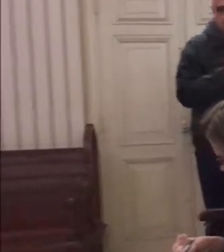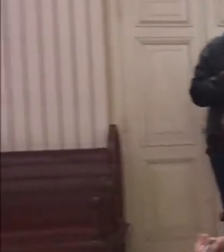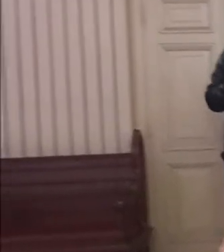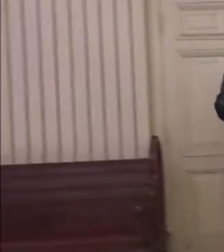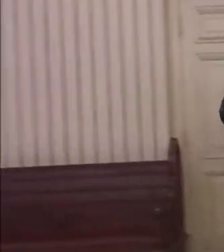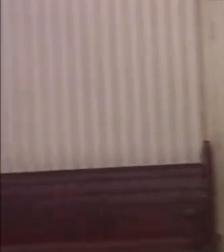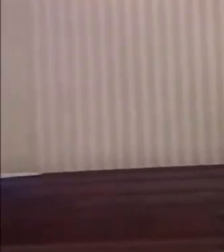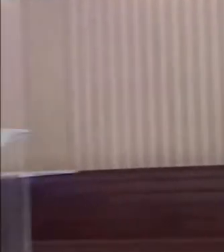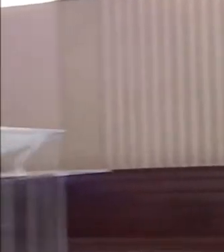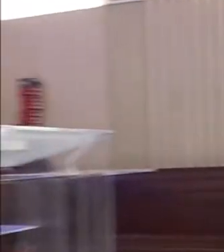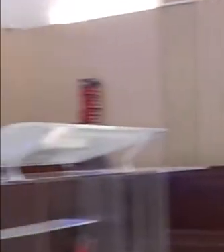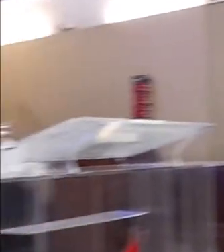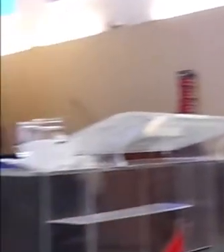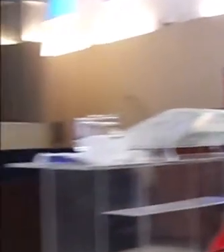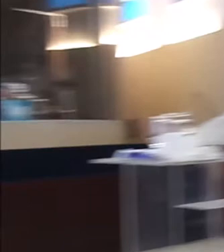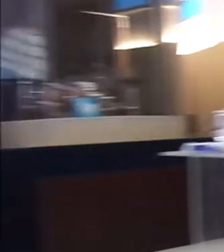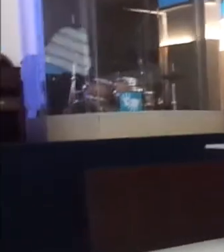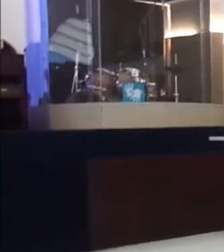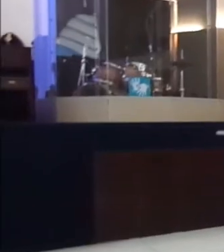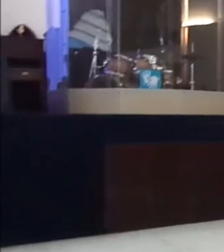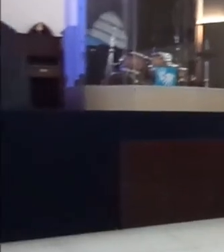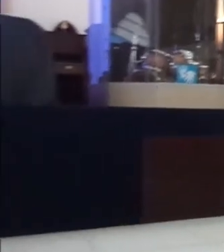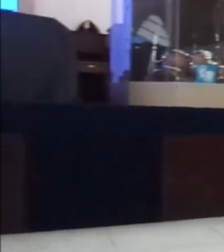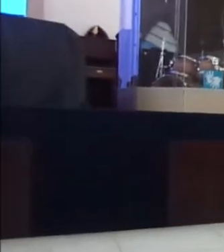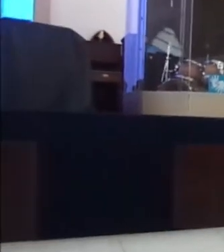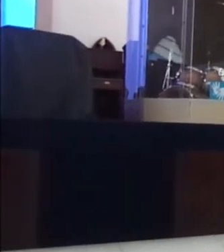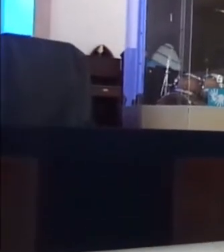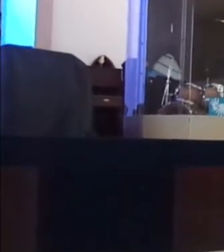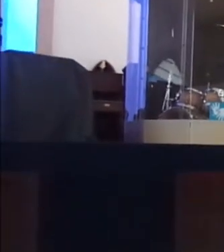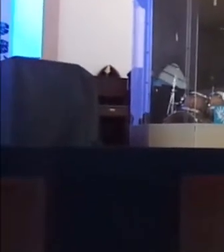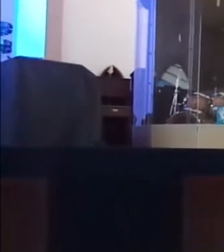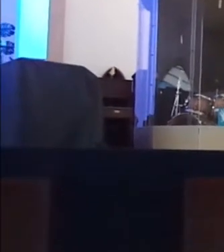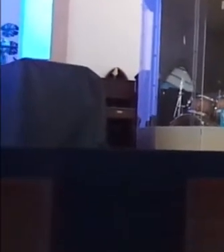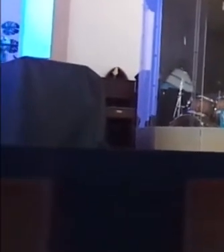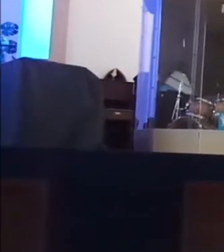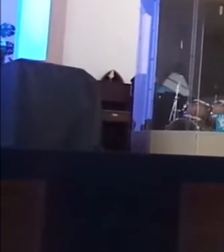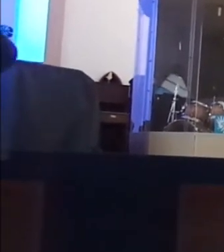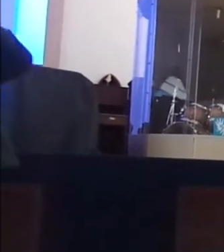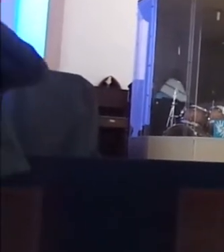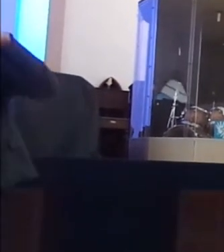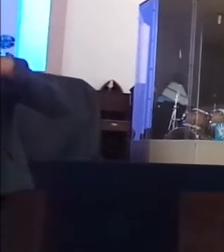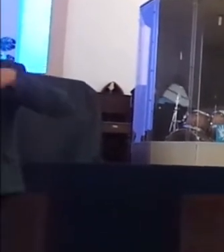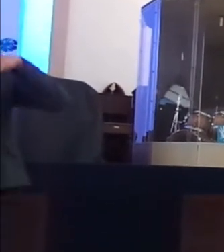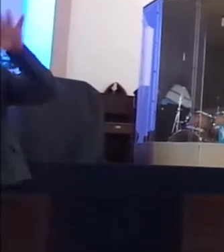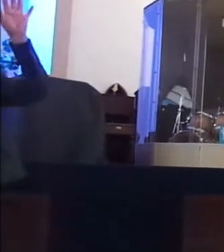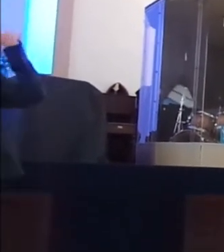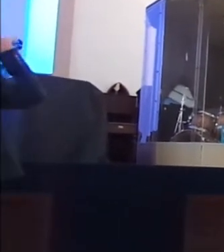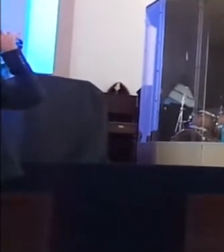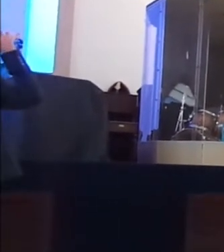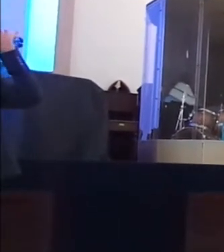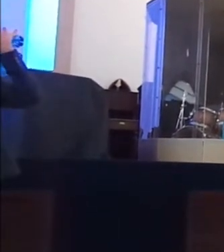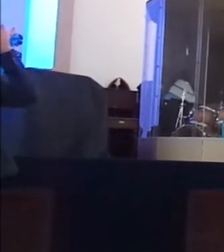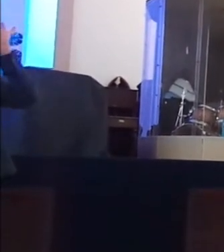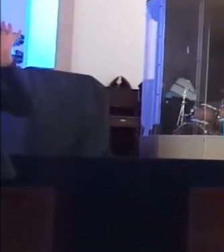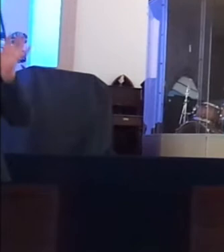É, essa é a orientação bíblica. A ato de misericórdia, quanto mais discreto, melhor, né? Uma